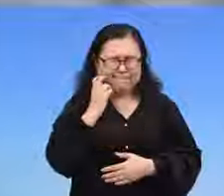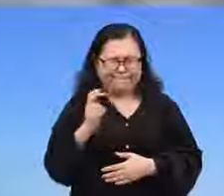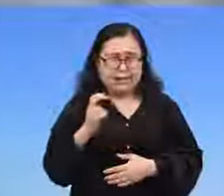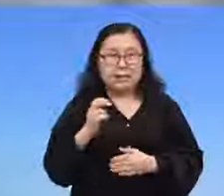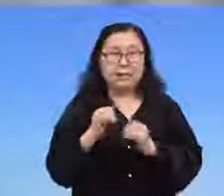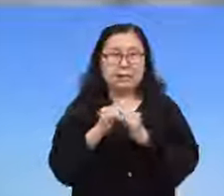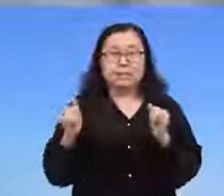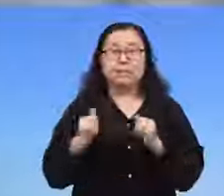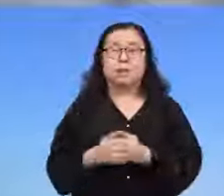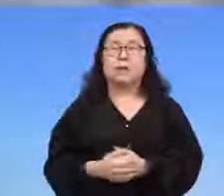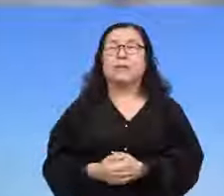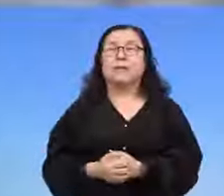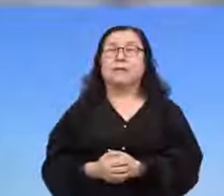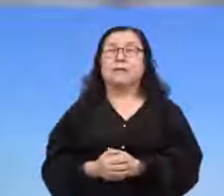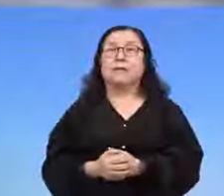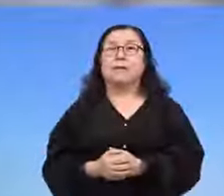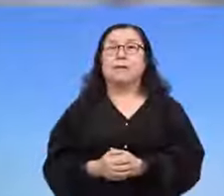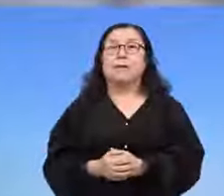끔찍한 인간이에요.